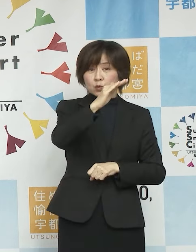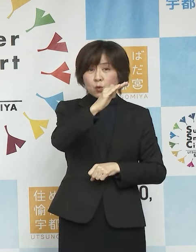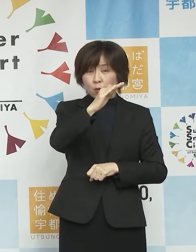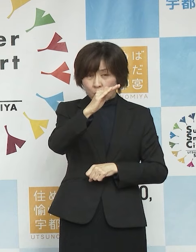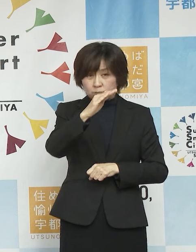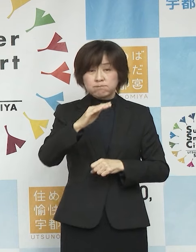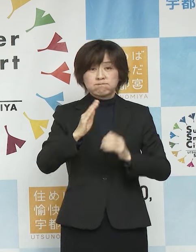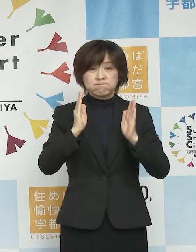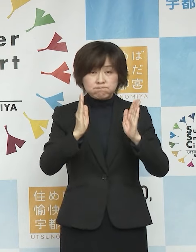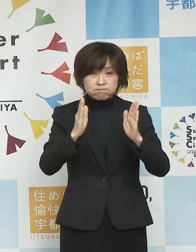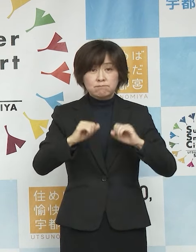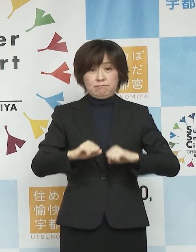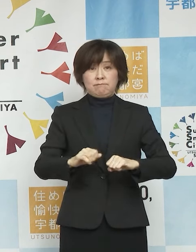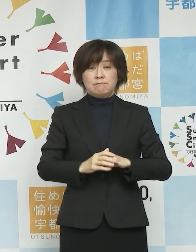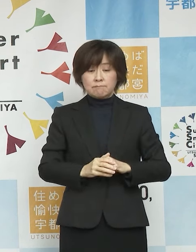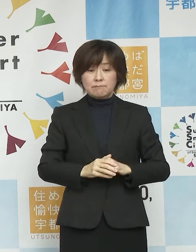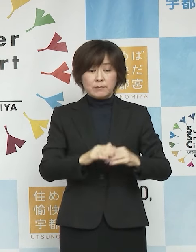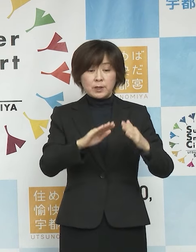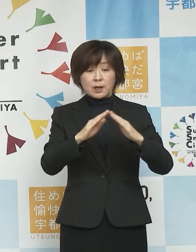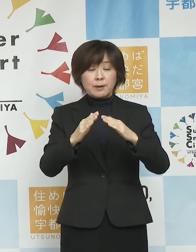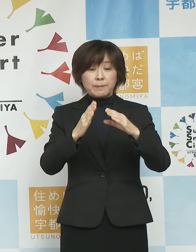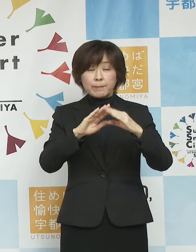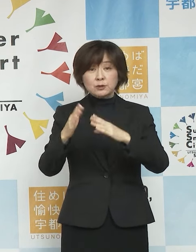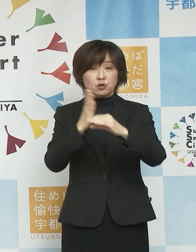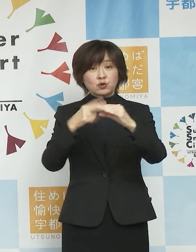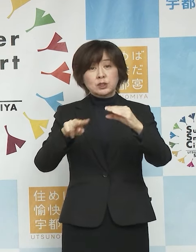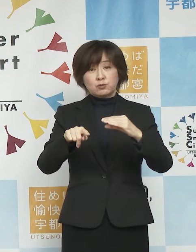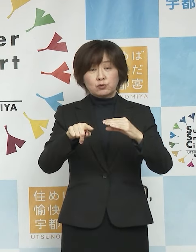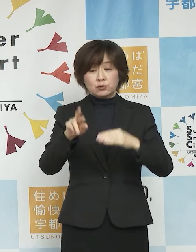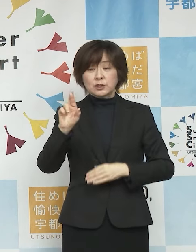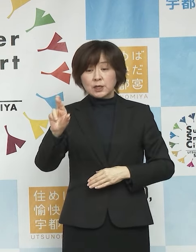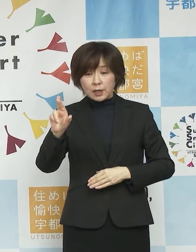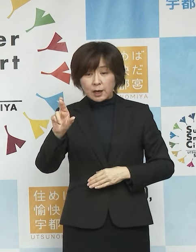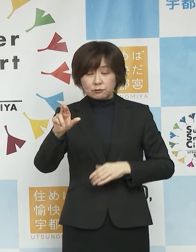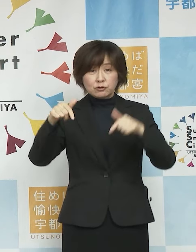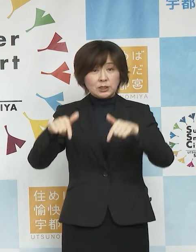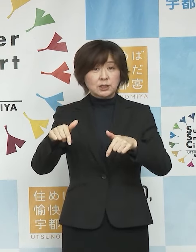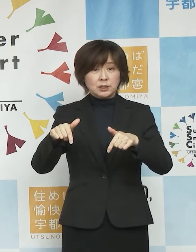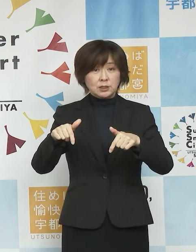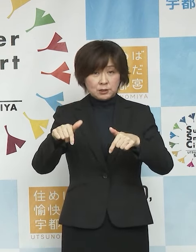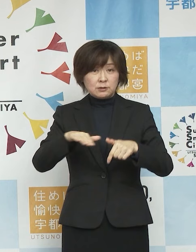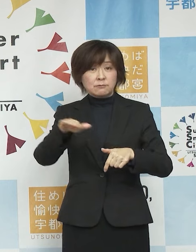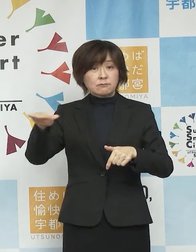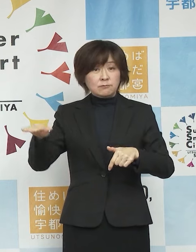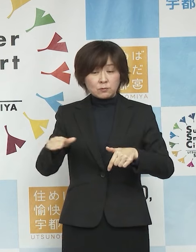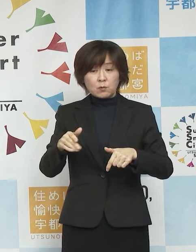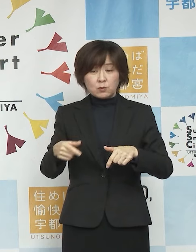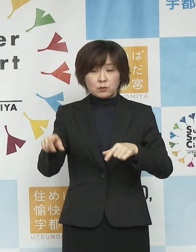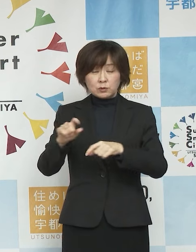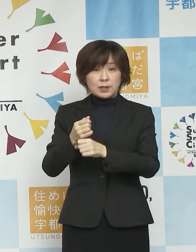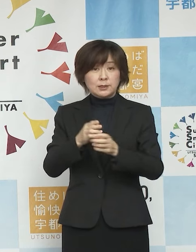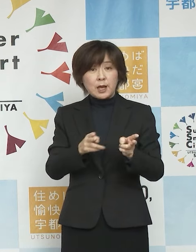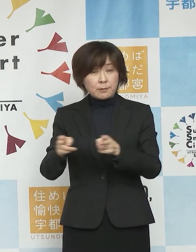ります。また、都心部におきましては、JR 宇都宮駅西口周辺の再整備や、